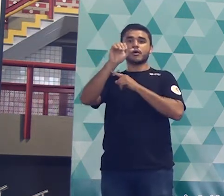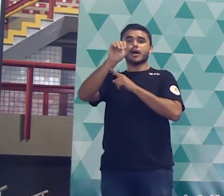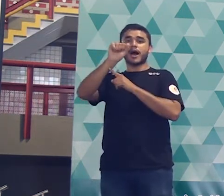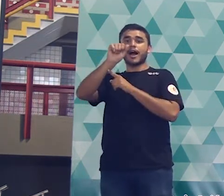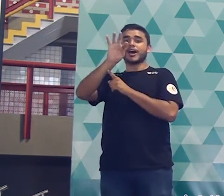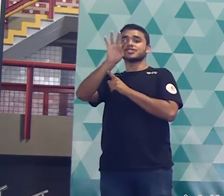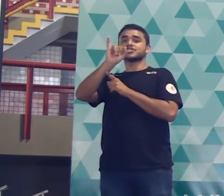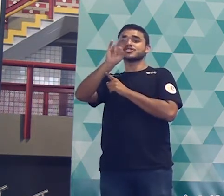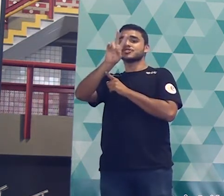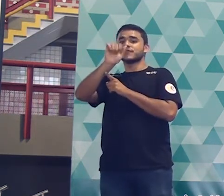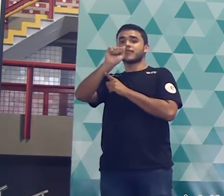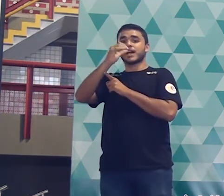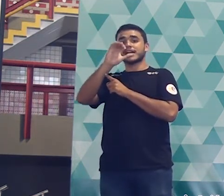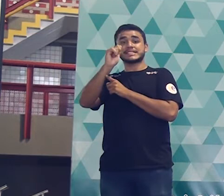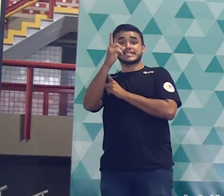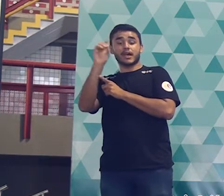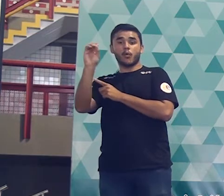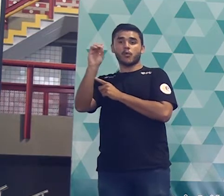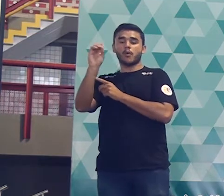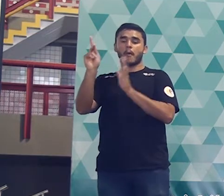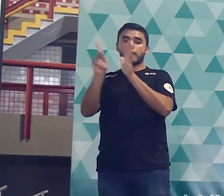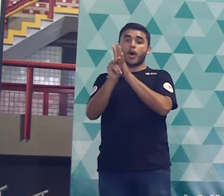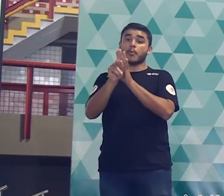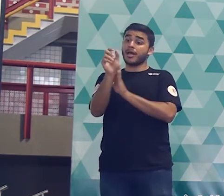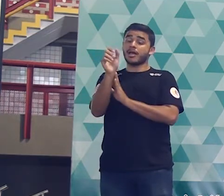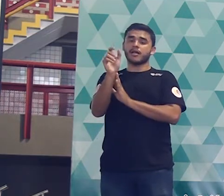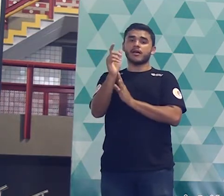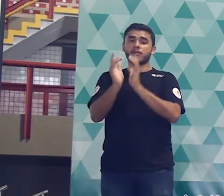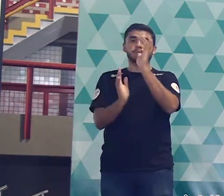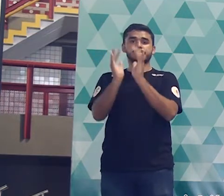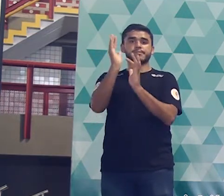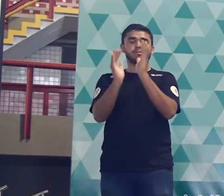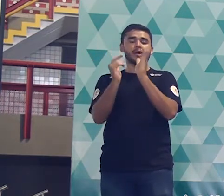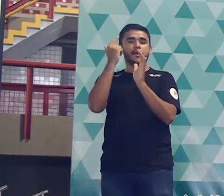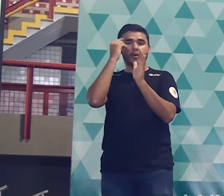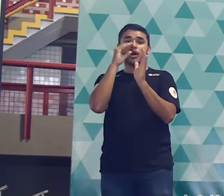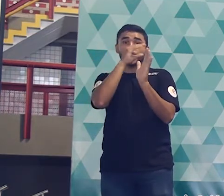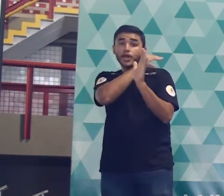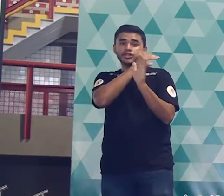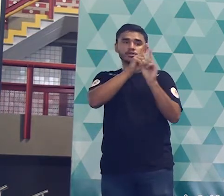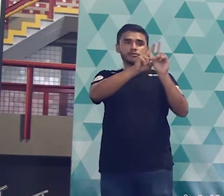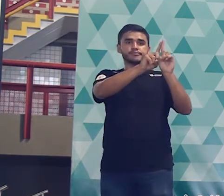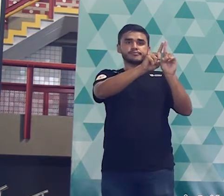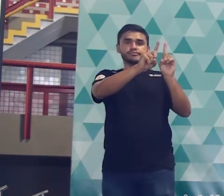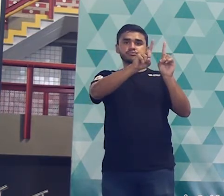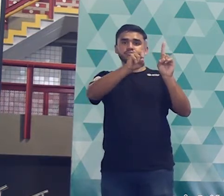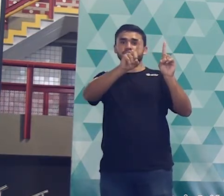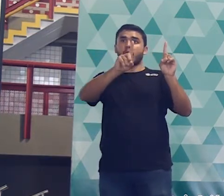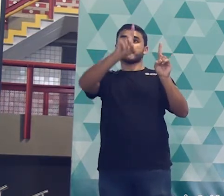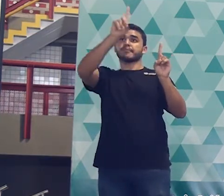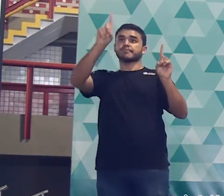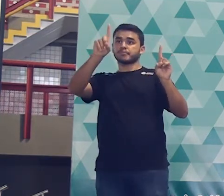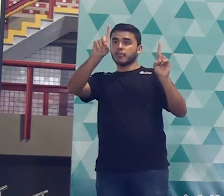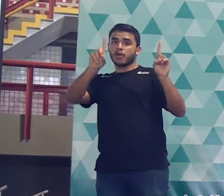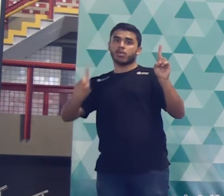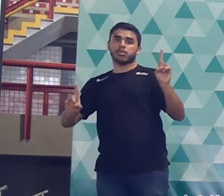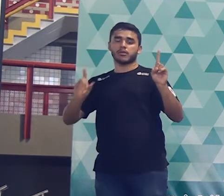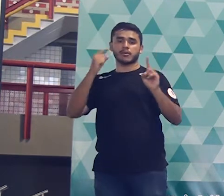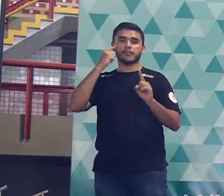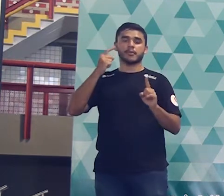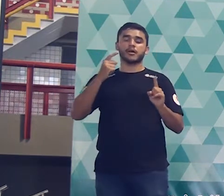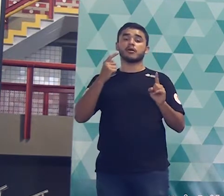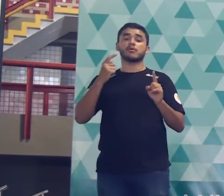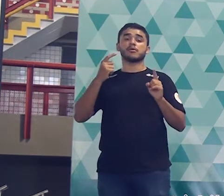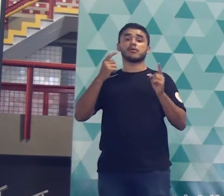primeira chama, ele entraria em combustão de forma espontânea. Ele iria começar a queimar de forma